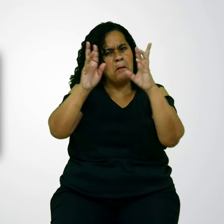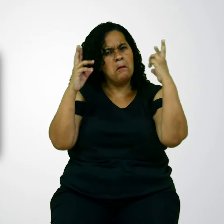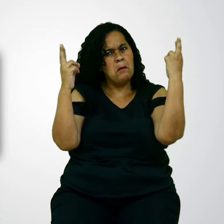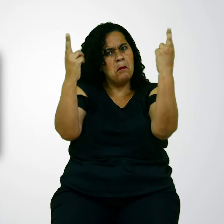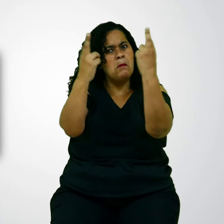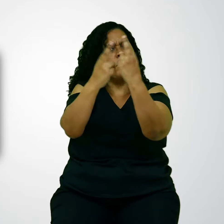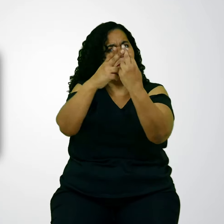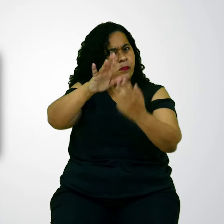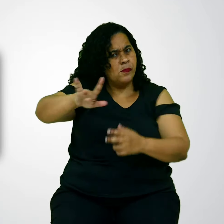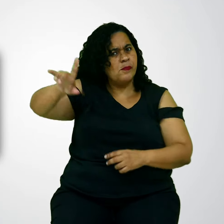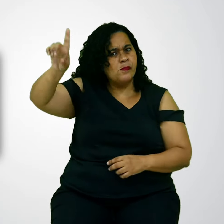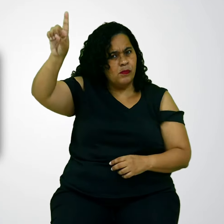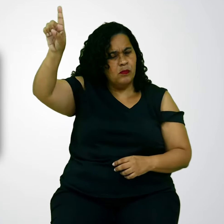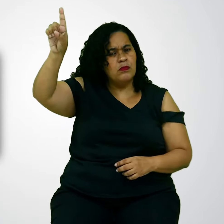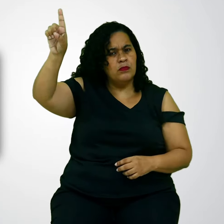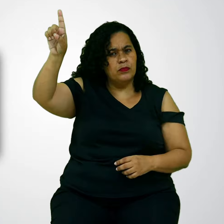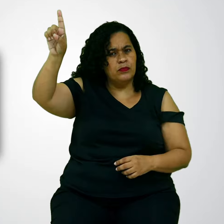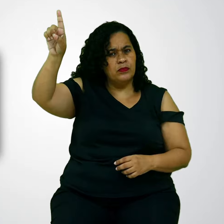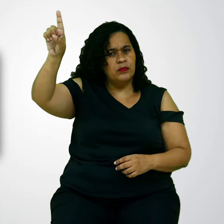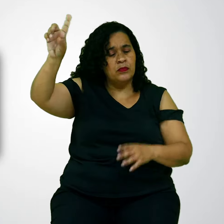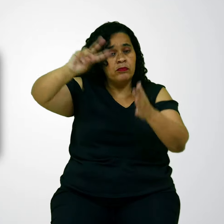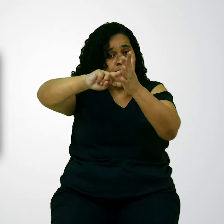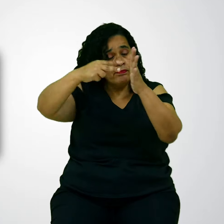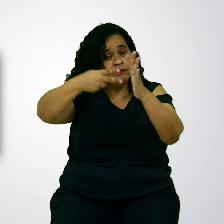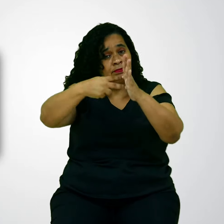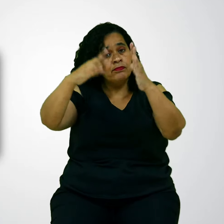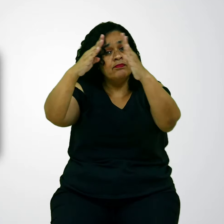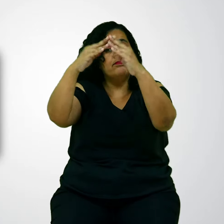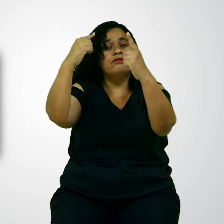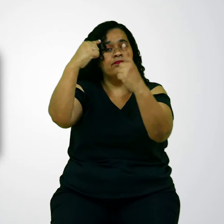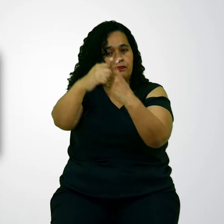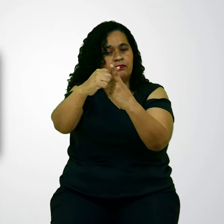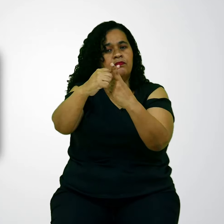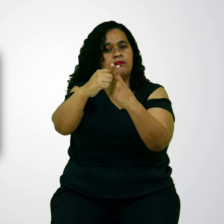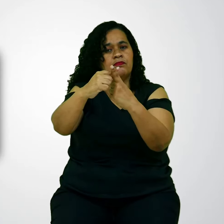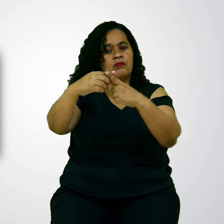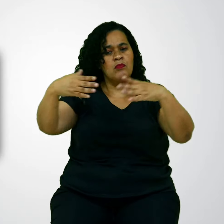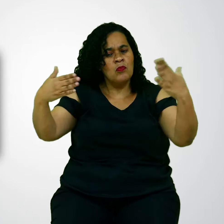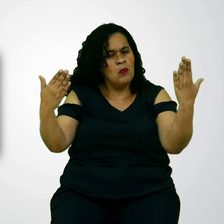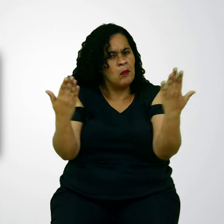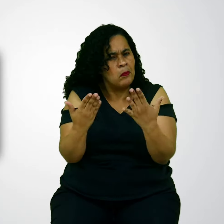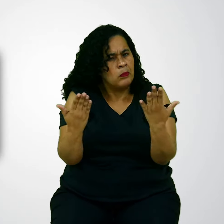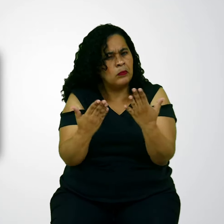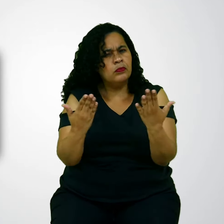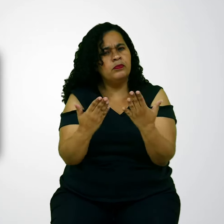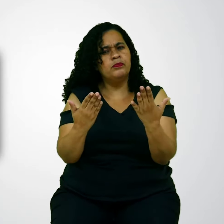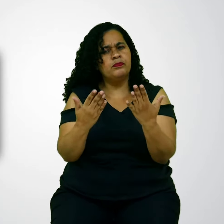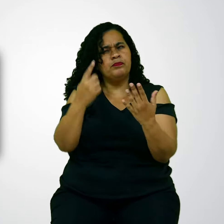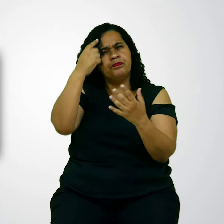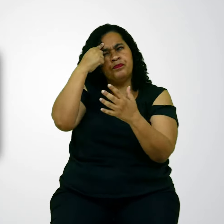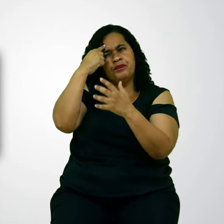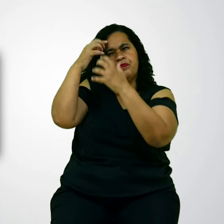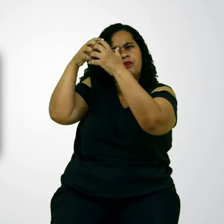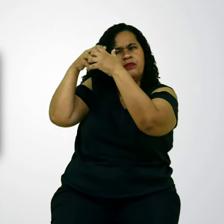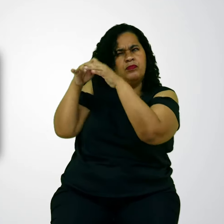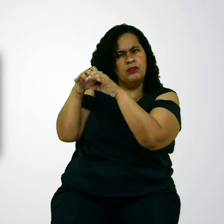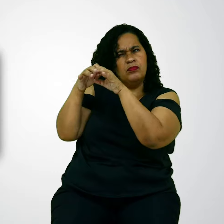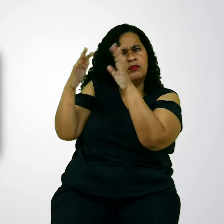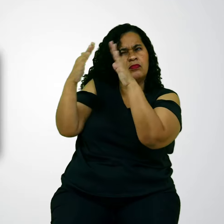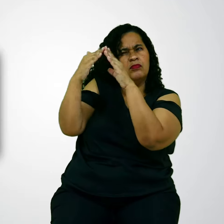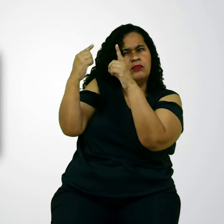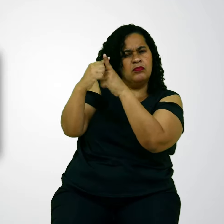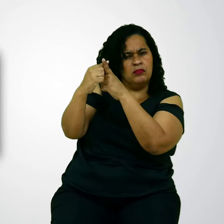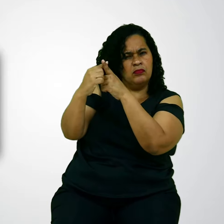visível deste reino é a igreja. E agora o grande questionamento que a gente tem é assim: será que a igreja de Jesus está se